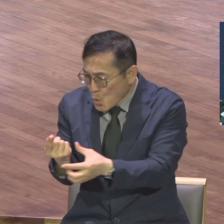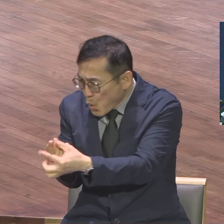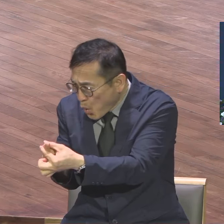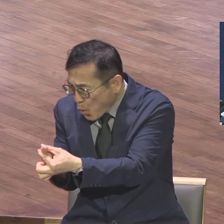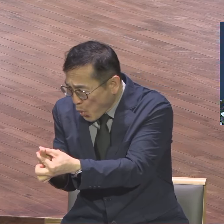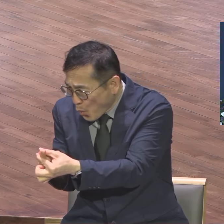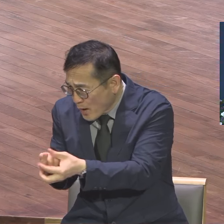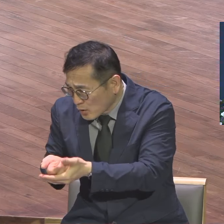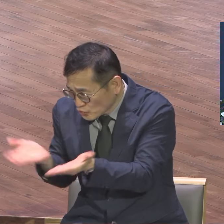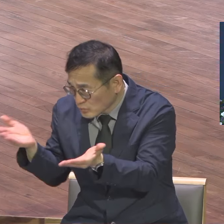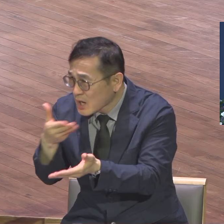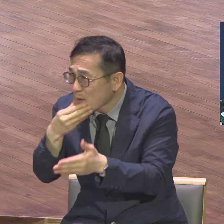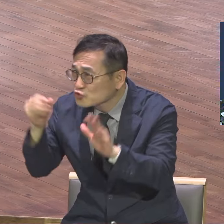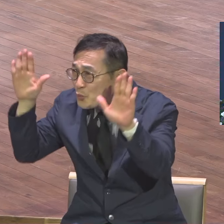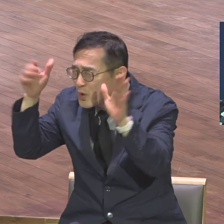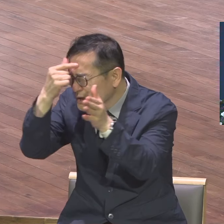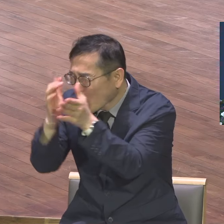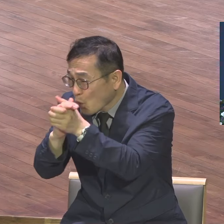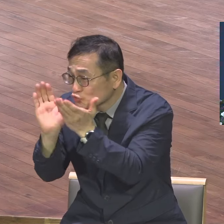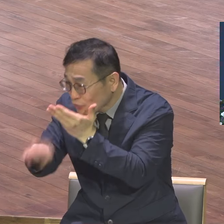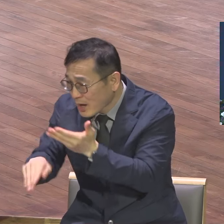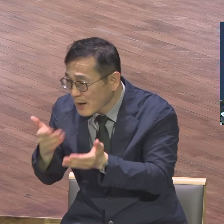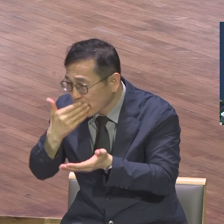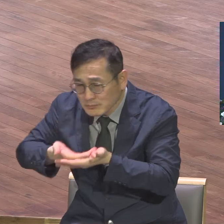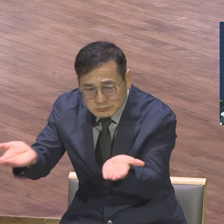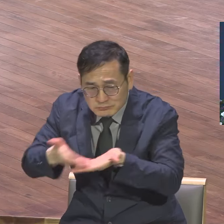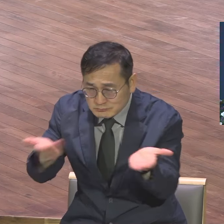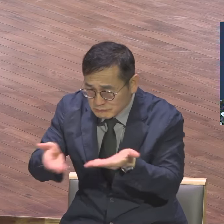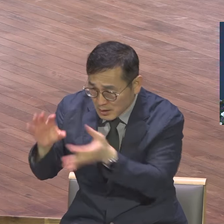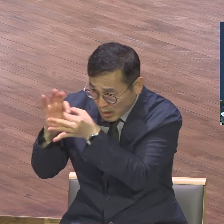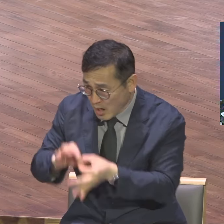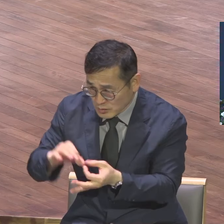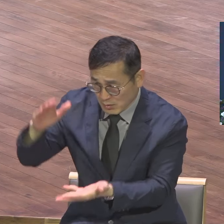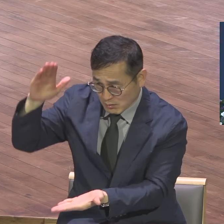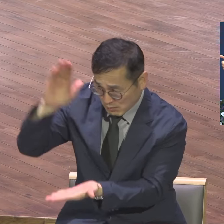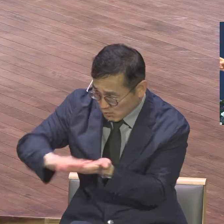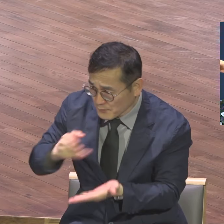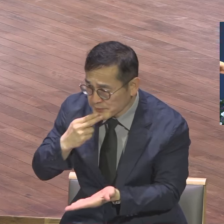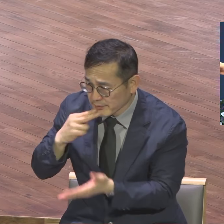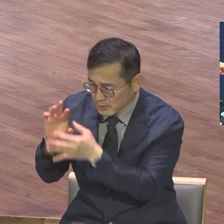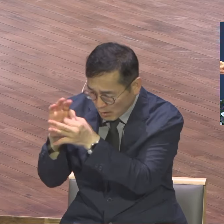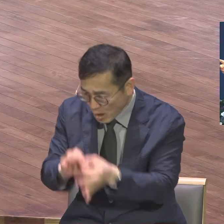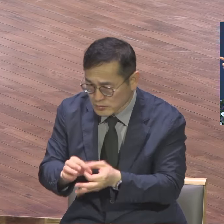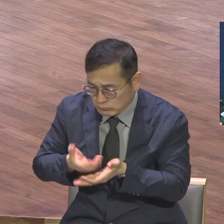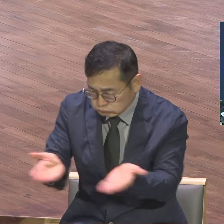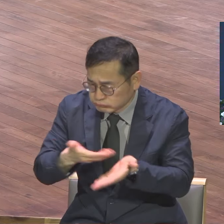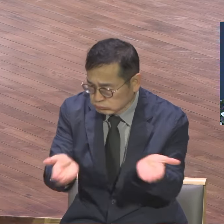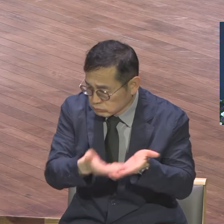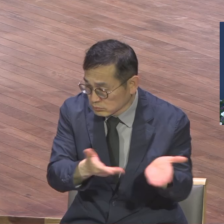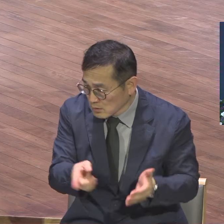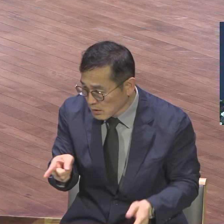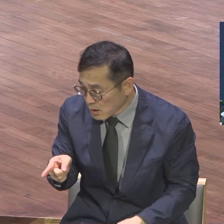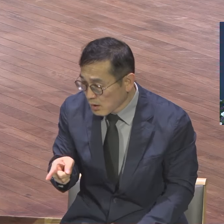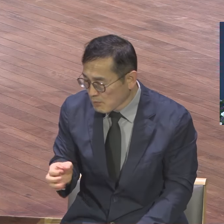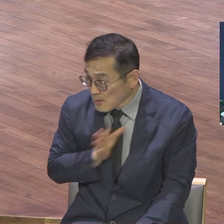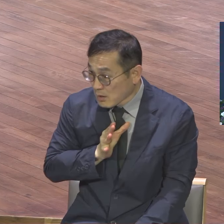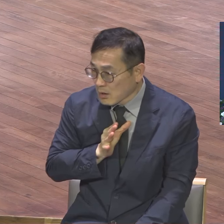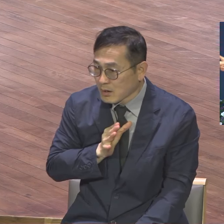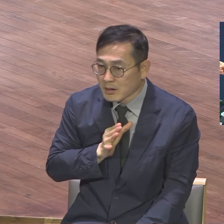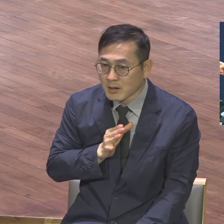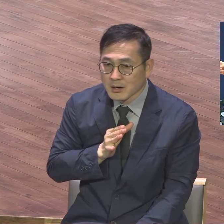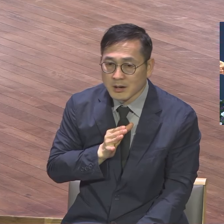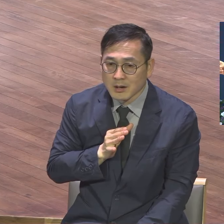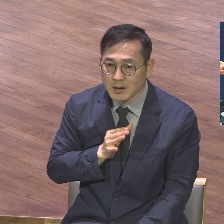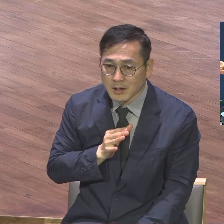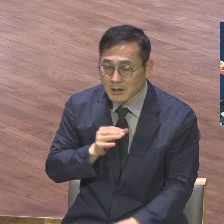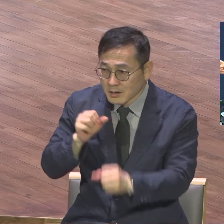명 쫙 먹이고도 얼마나 남았냐? 열두 광줄이 남았어. 그 사실이 사실이라고